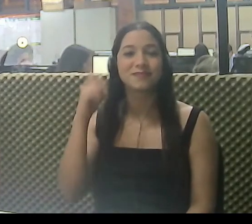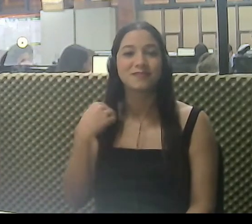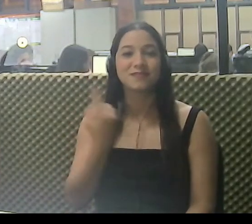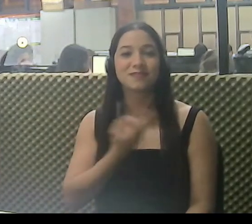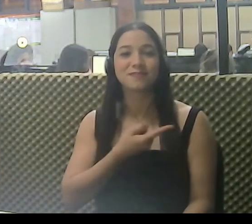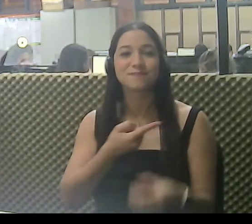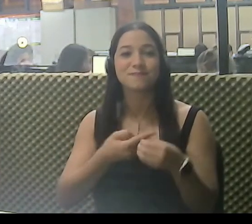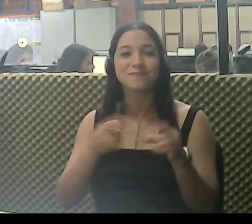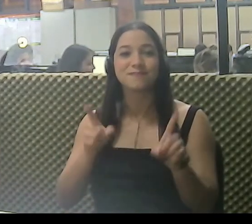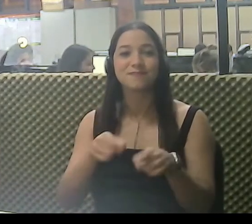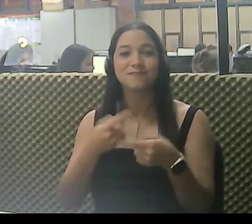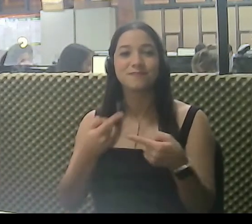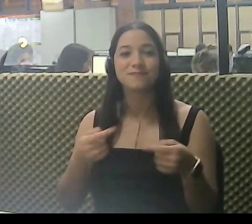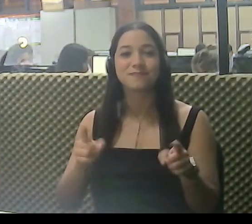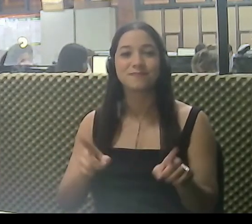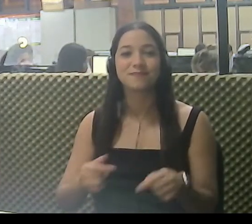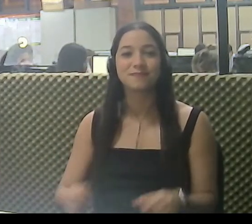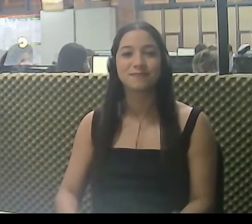Rádio Nossa Cidade.